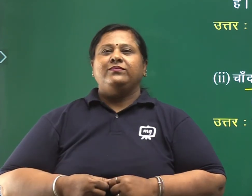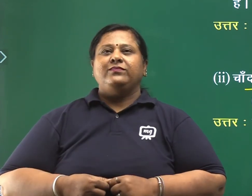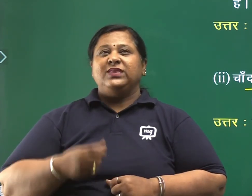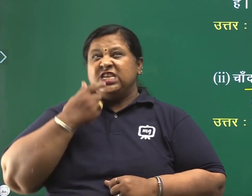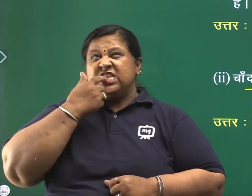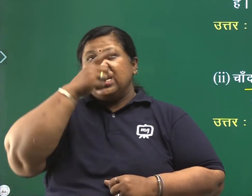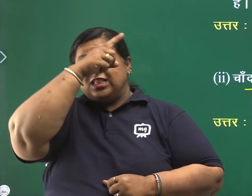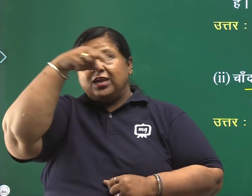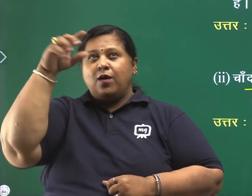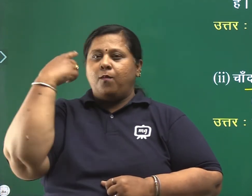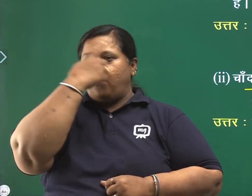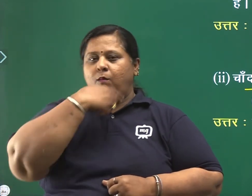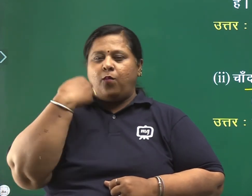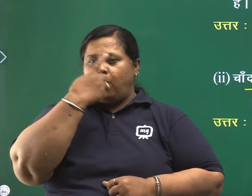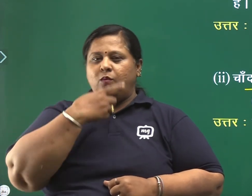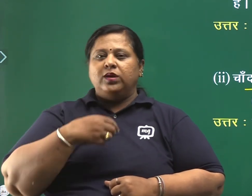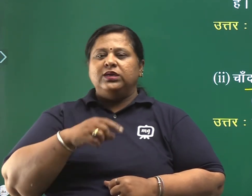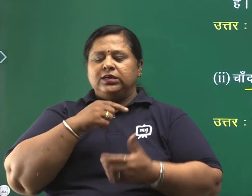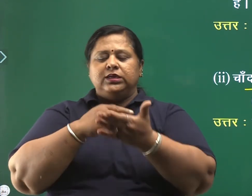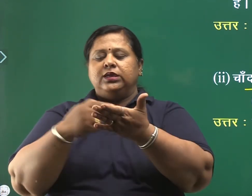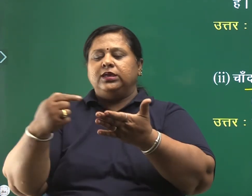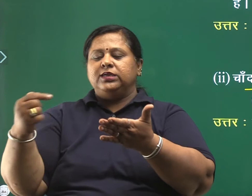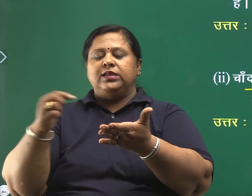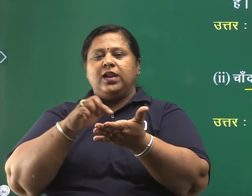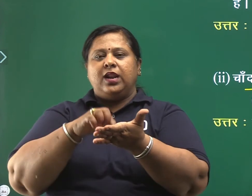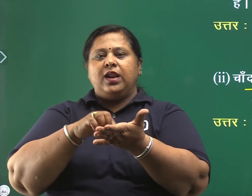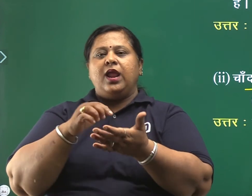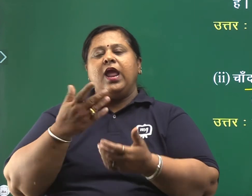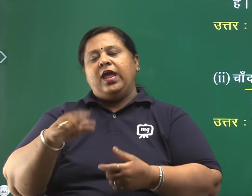चांद का मुंह रिक्त स्थान है।